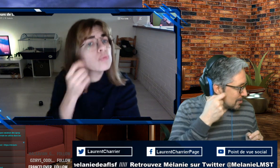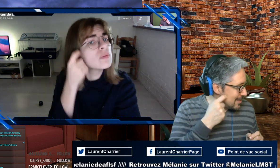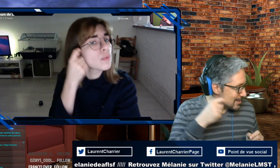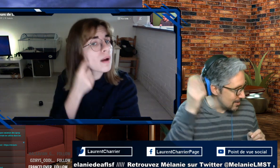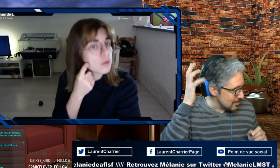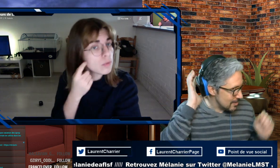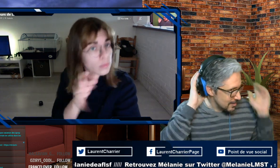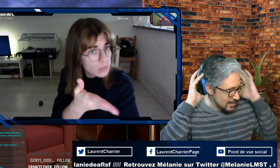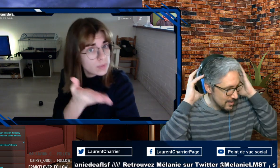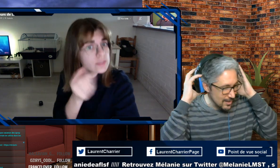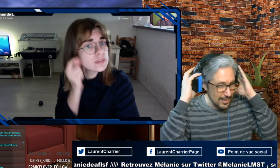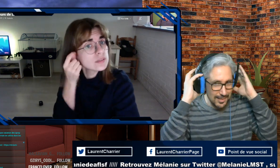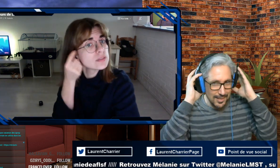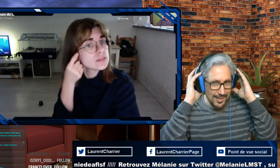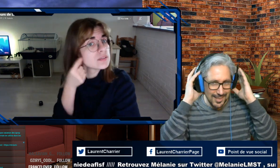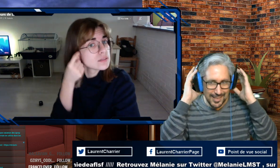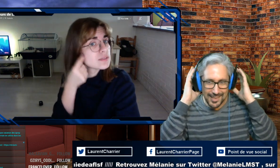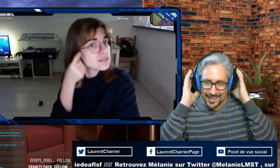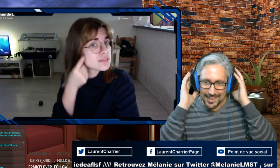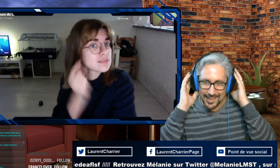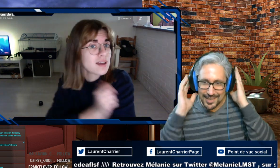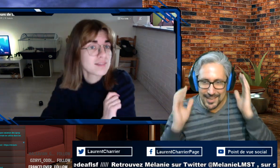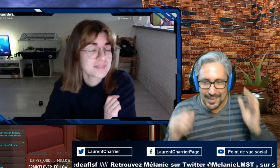c'est les cheveux qui descendent, effectivement.